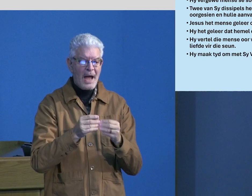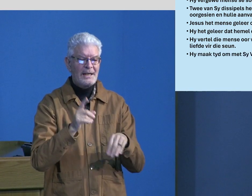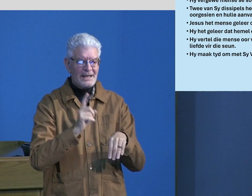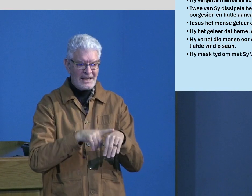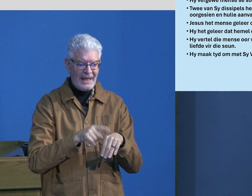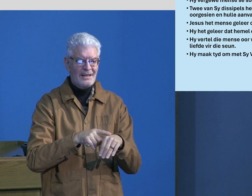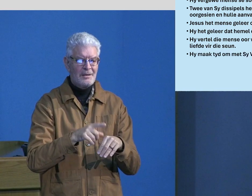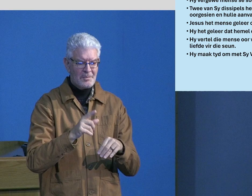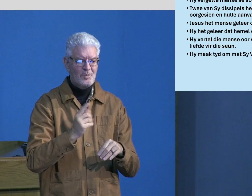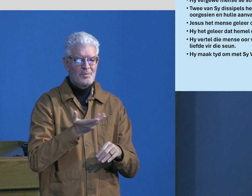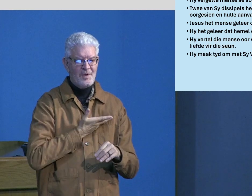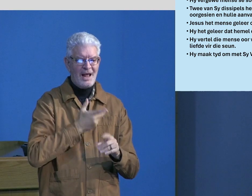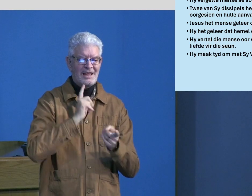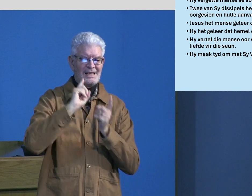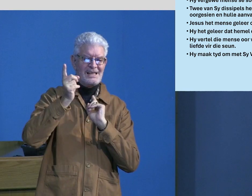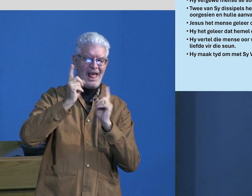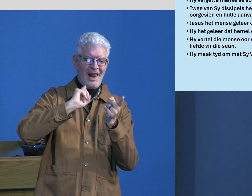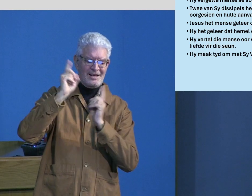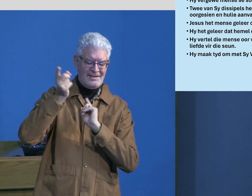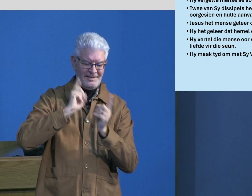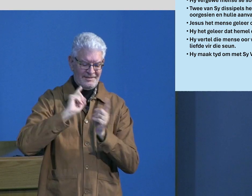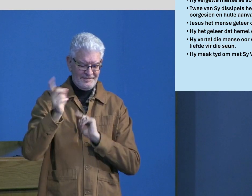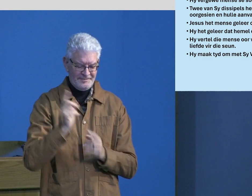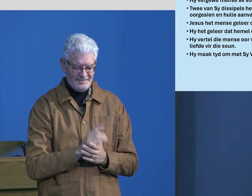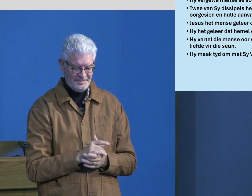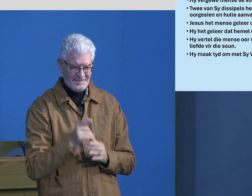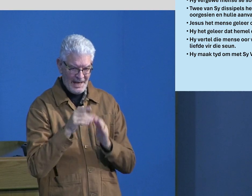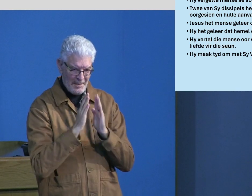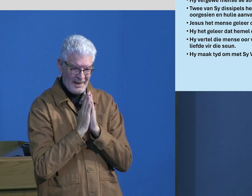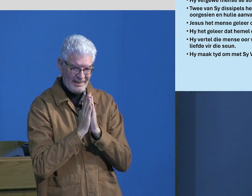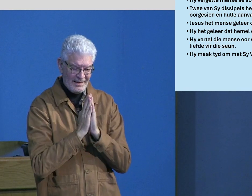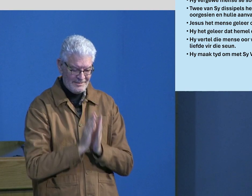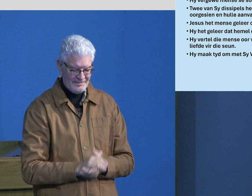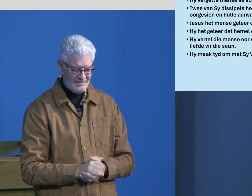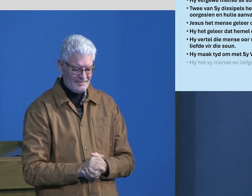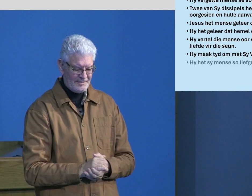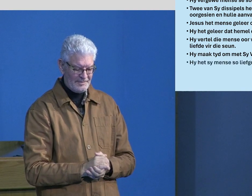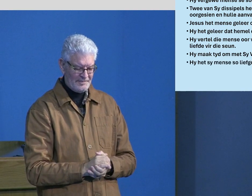Jesus maak tyd om met sy pa te gesels, in gebed.